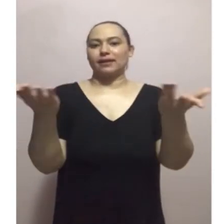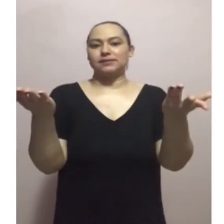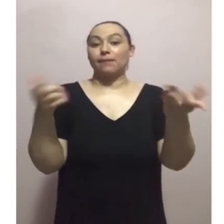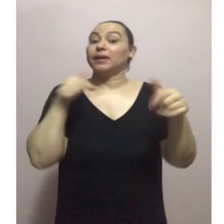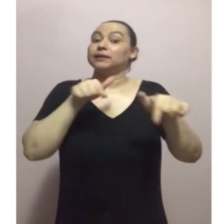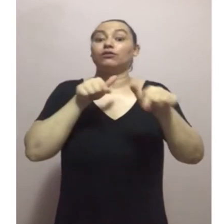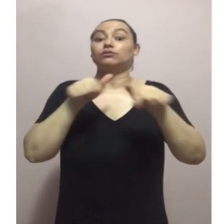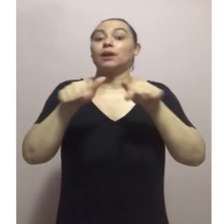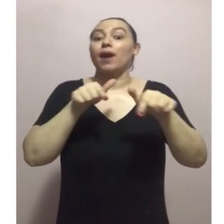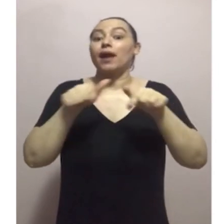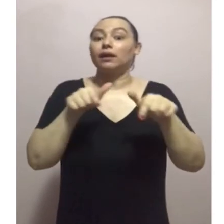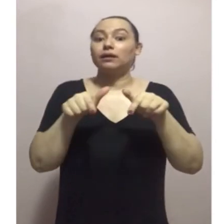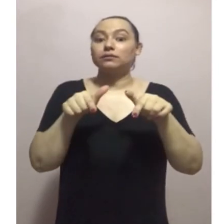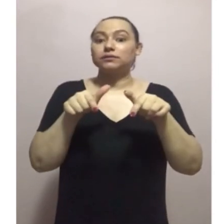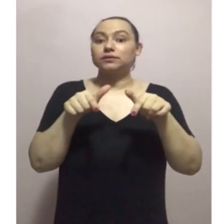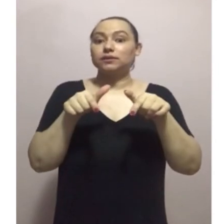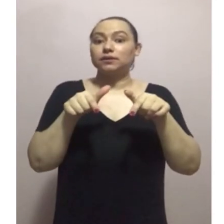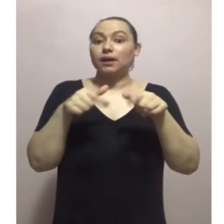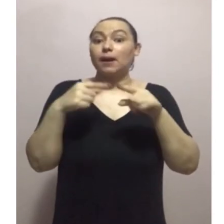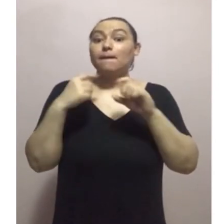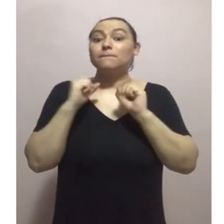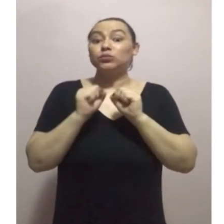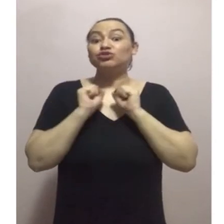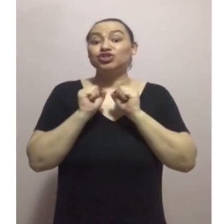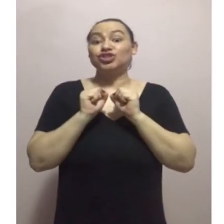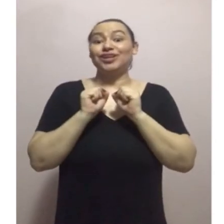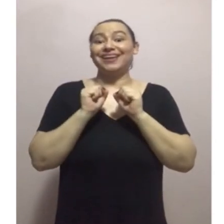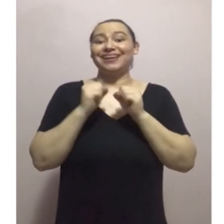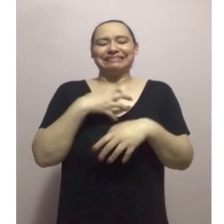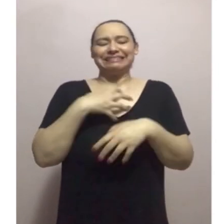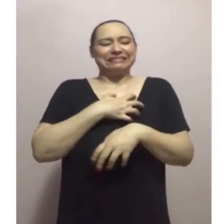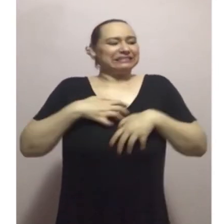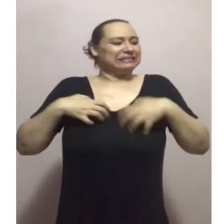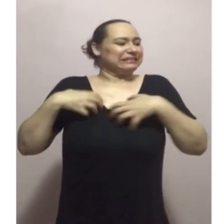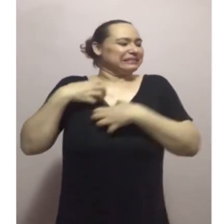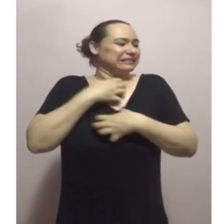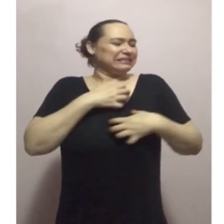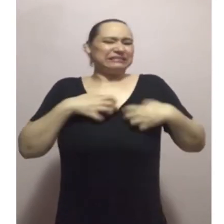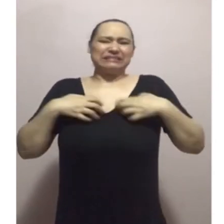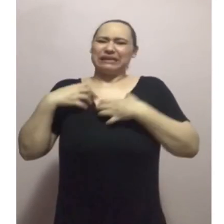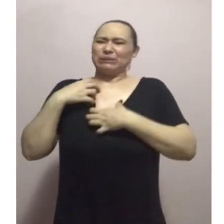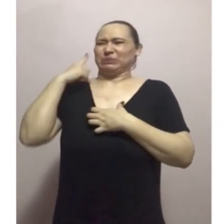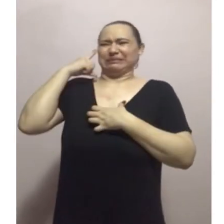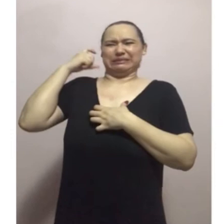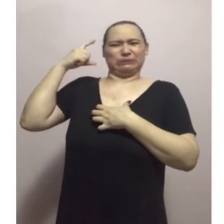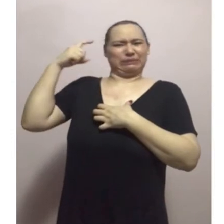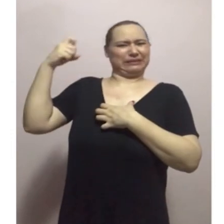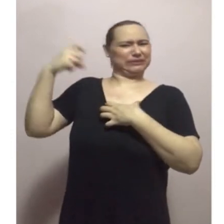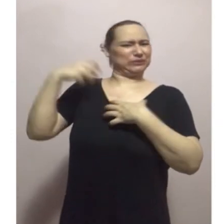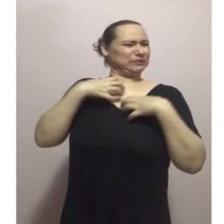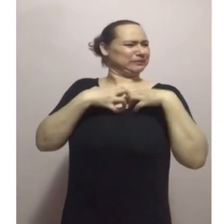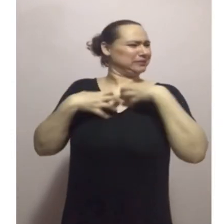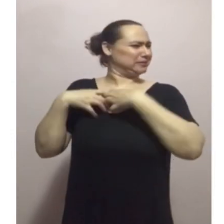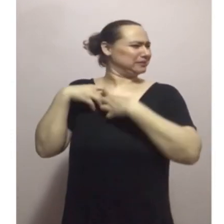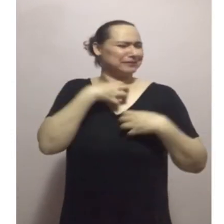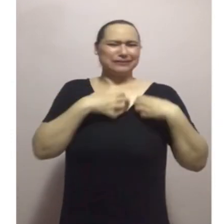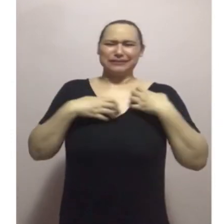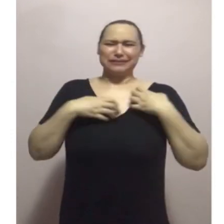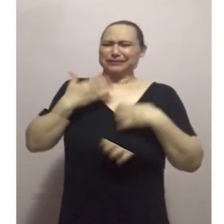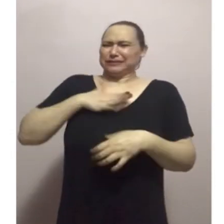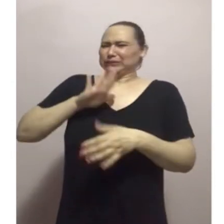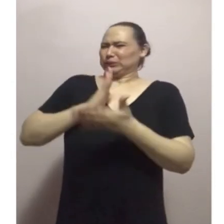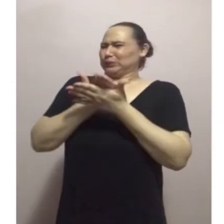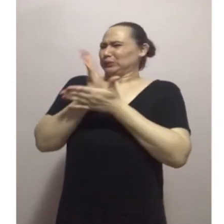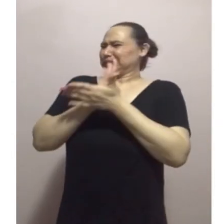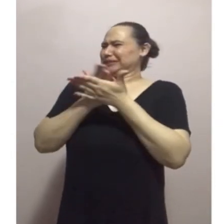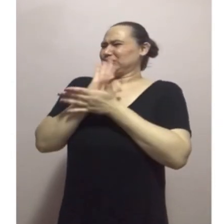tadinhos. Estavam trabalhando, mas poderia gerar um incômodo. Paulinho Santos do Acti veio junto para essa trilha também. Paulinho, nessa hora